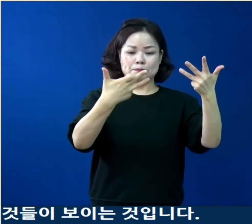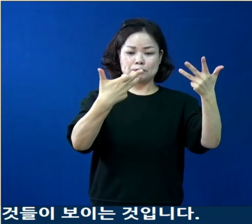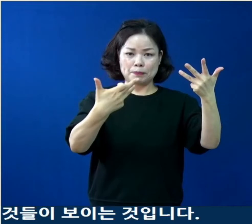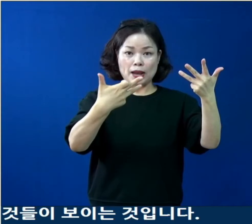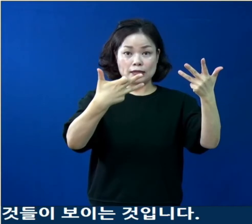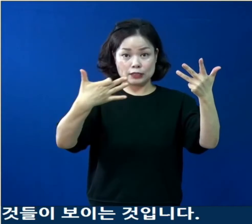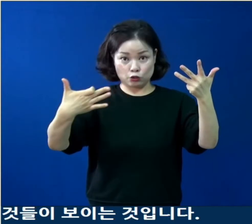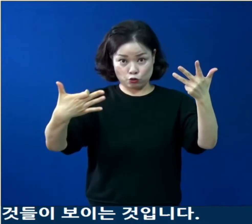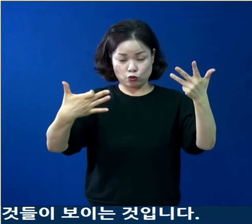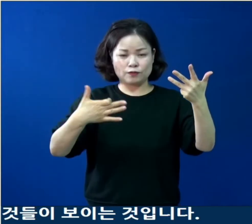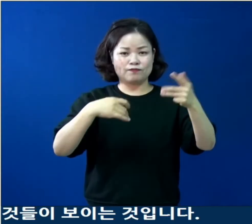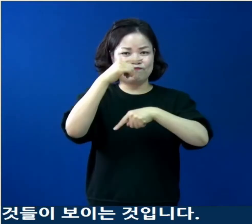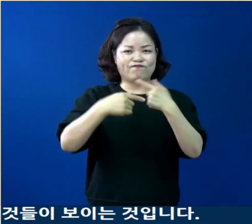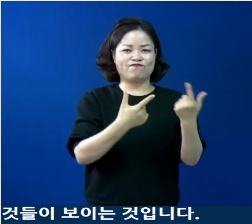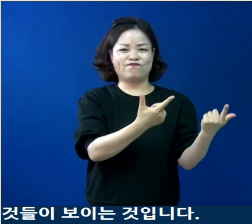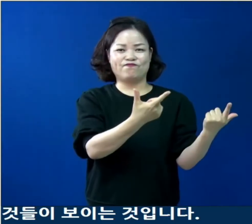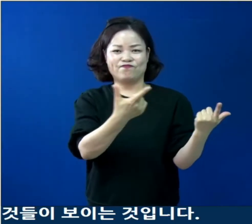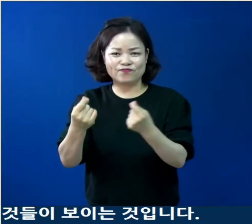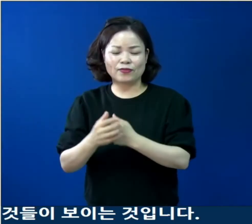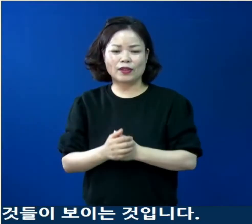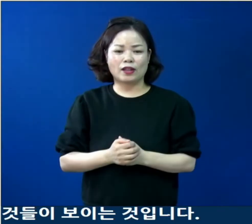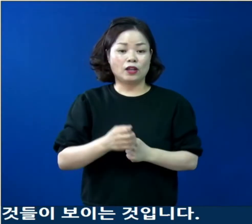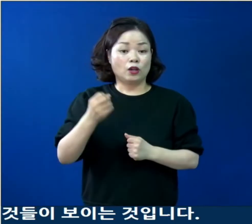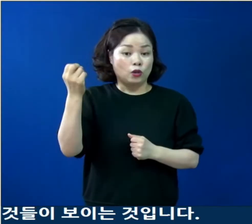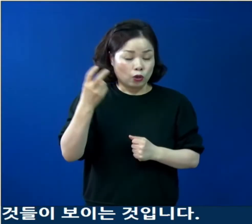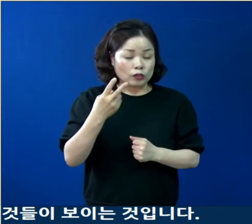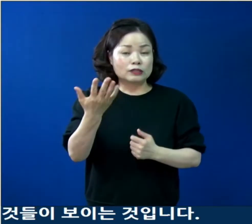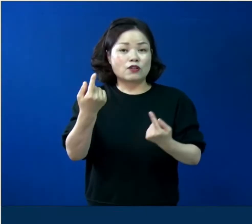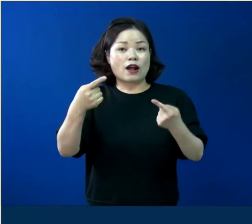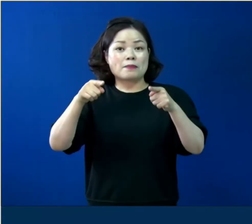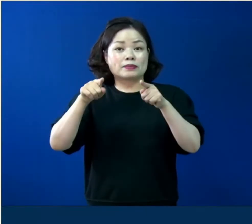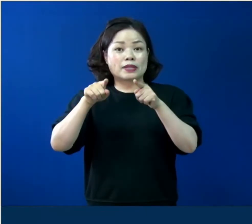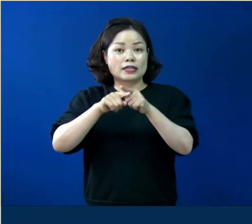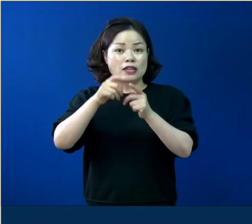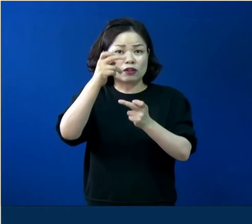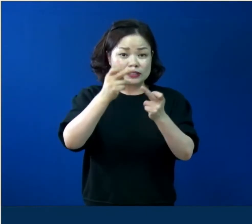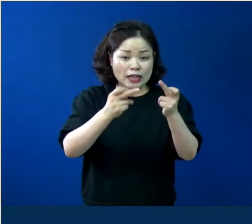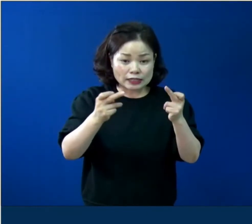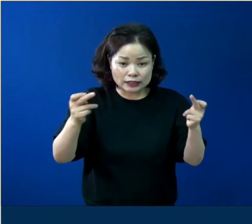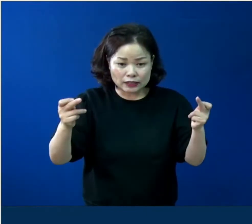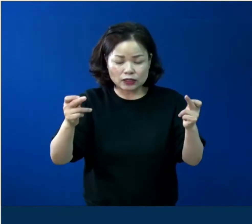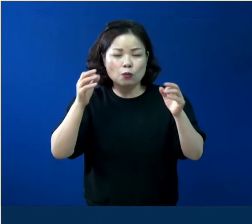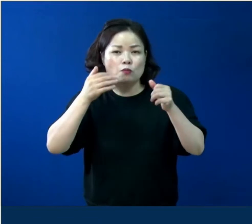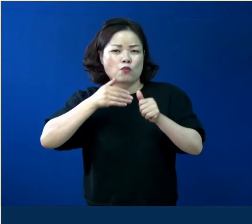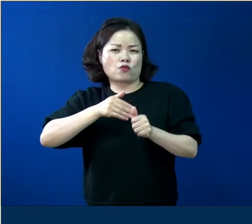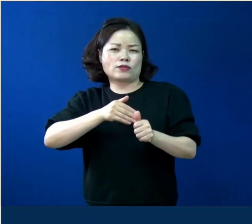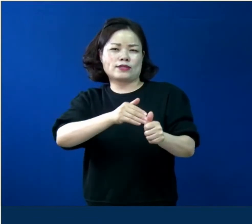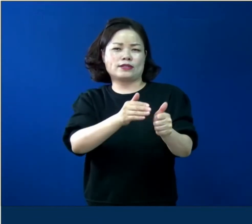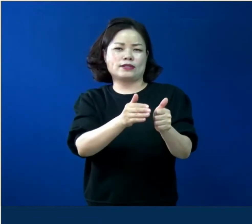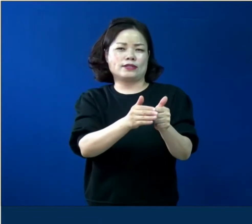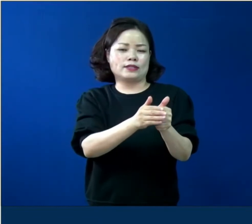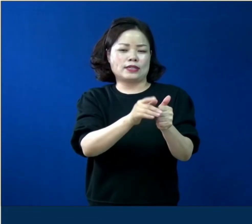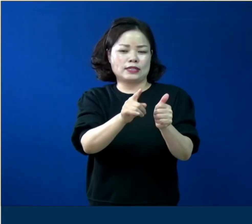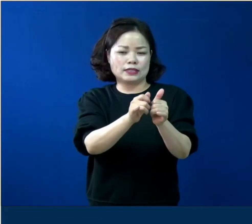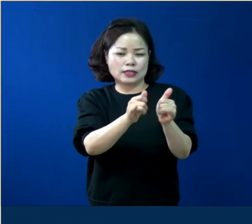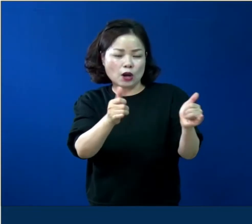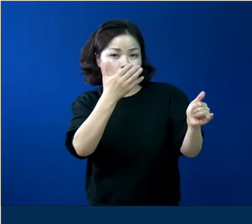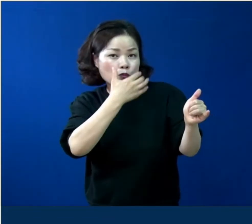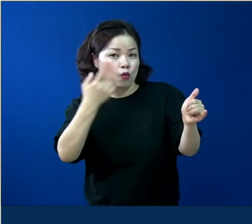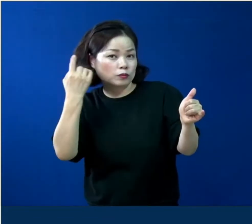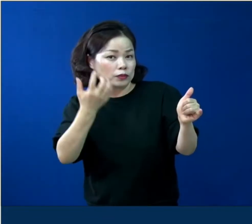읽겠습니다. 준비되셨죠? 같이 읽겠습니다. 또 그와 함께 그 형제를 보내었으니 이